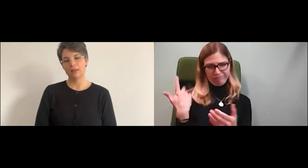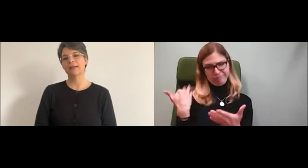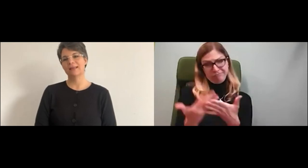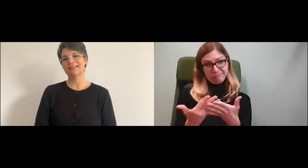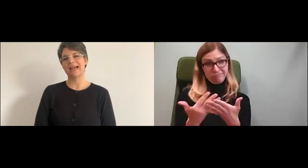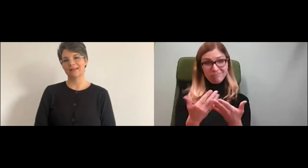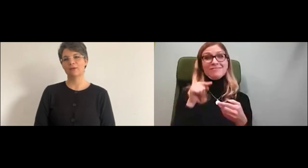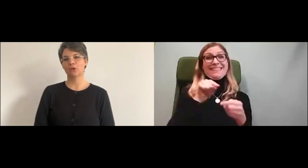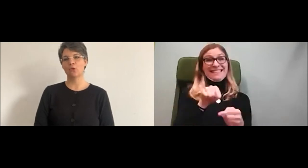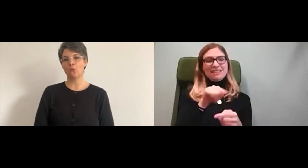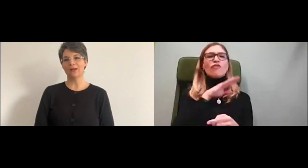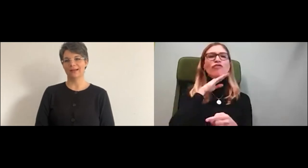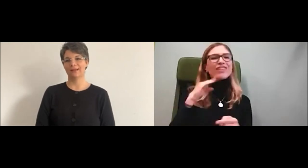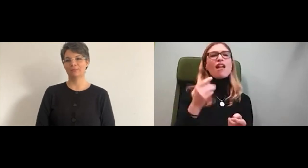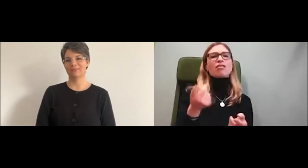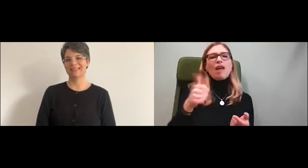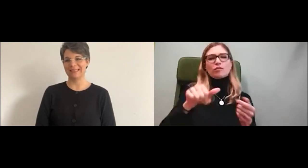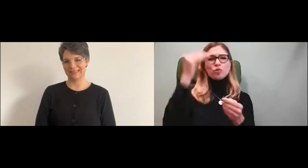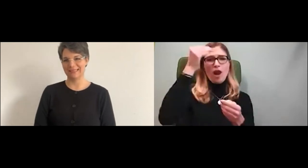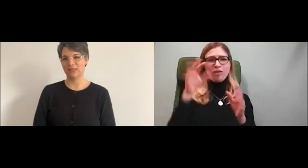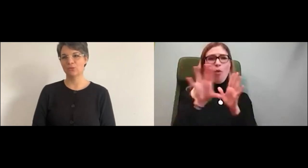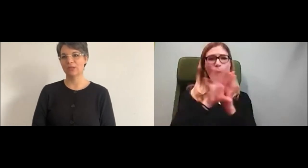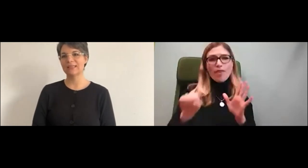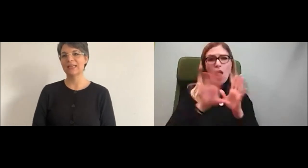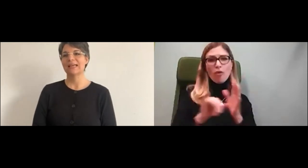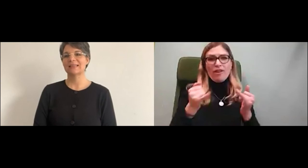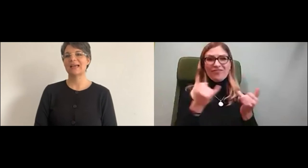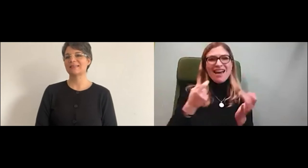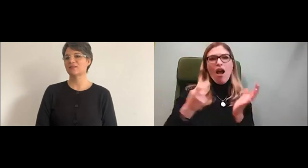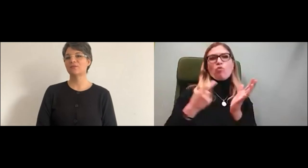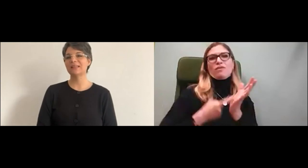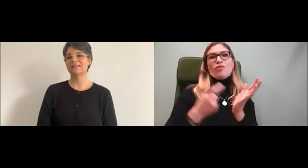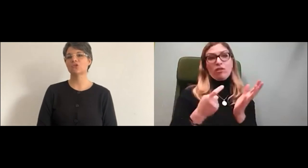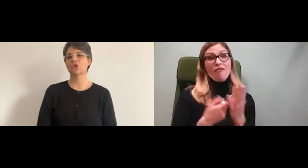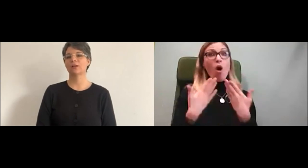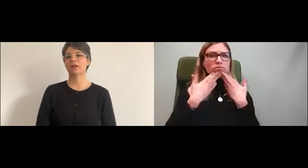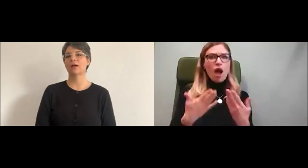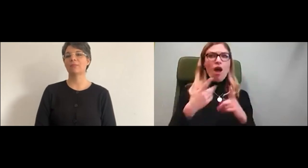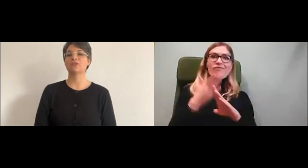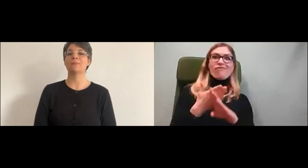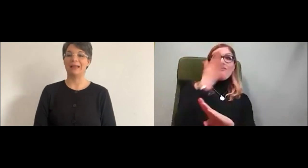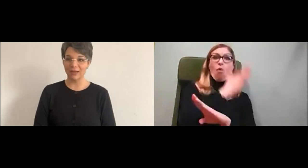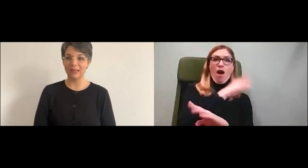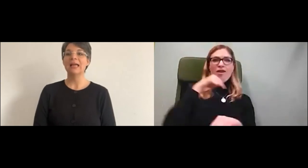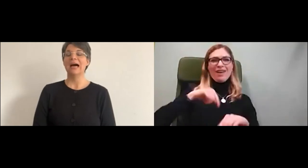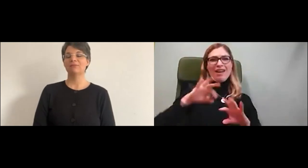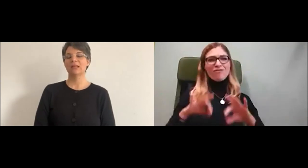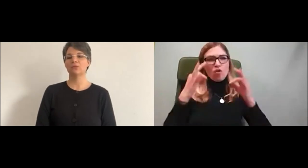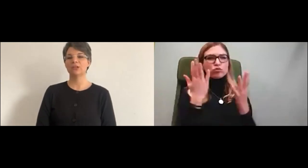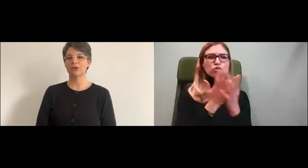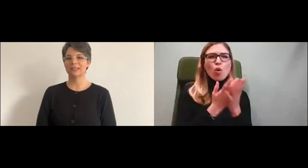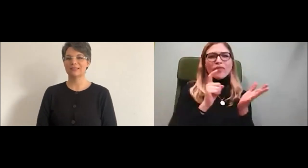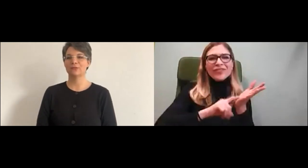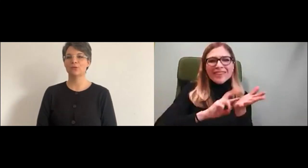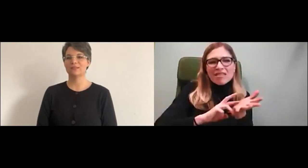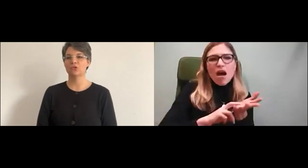gerade in den Zeiten von Corona zeigt sich das natürlich. Das heißt also, viele sind schon, also am Anfang hatten wir